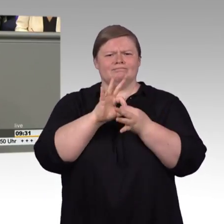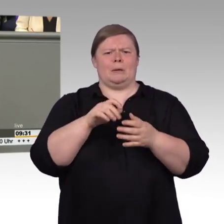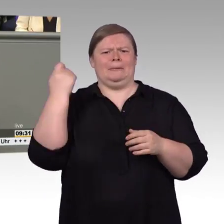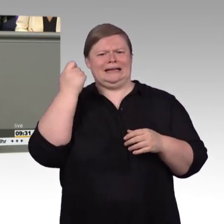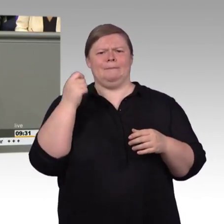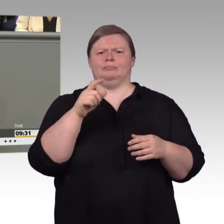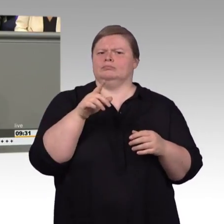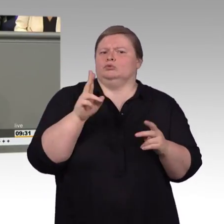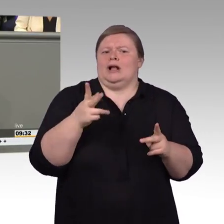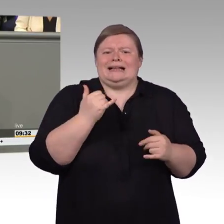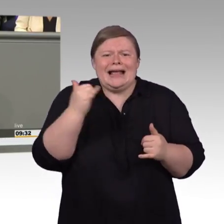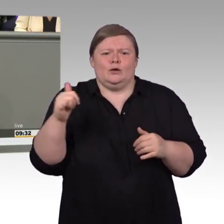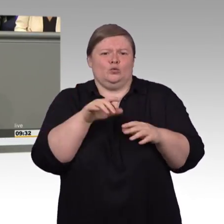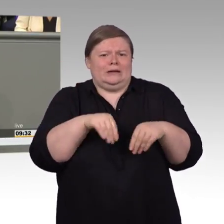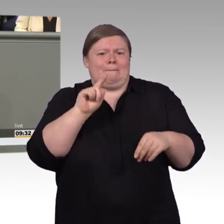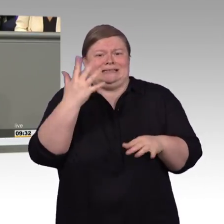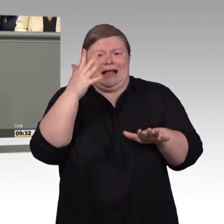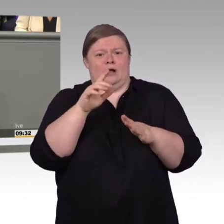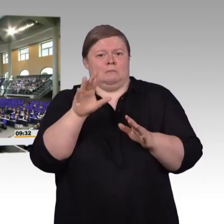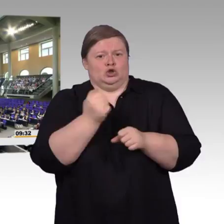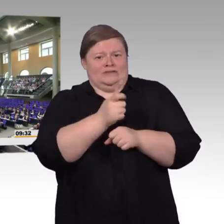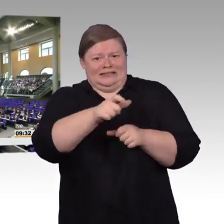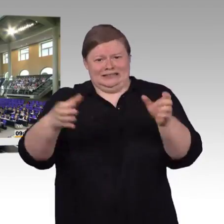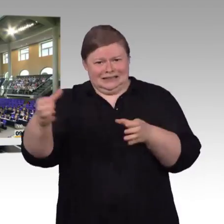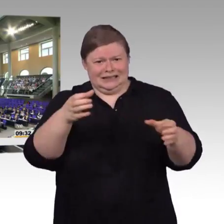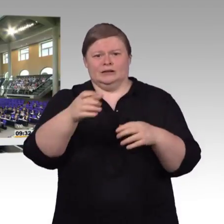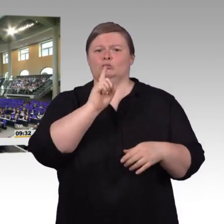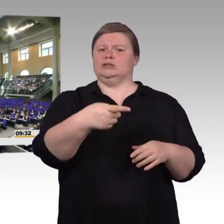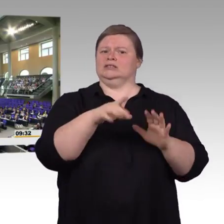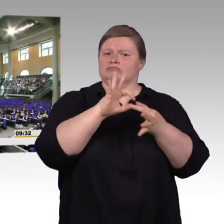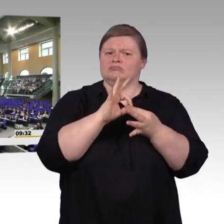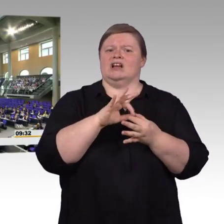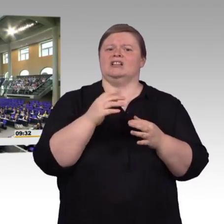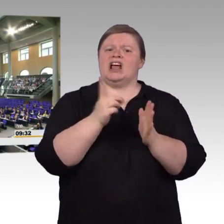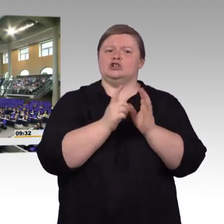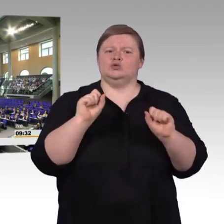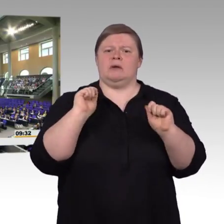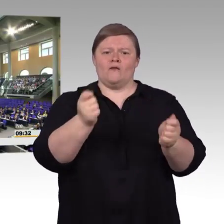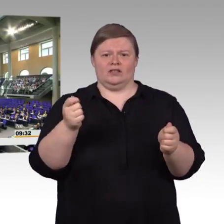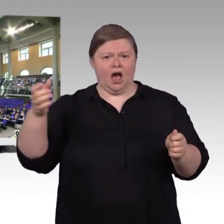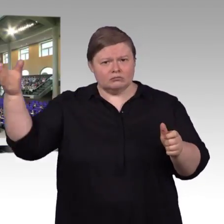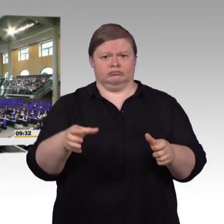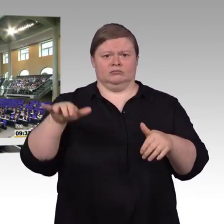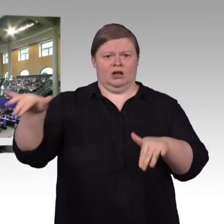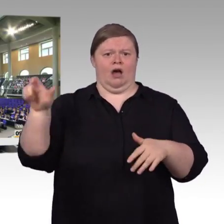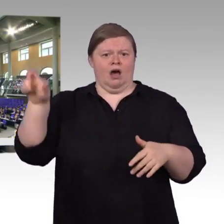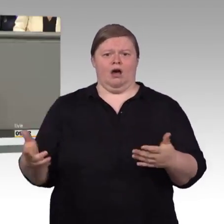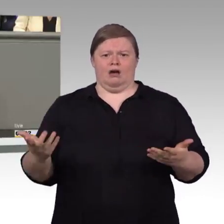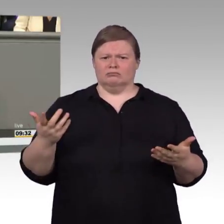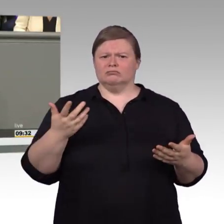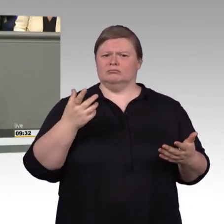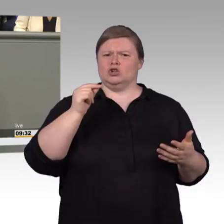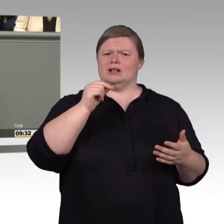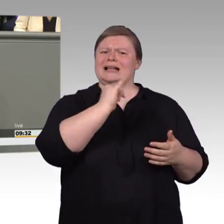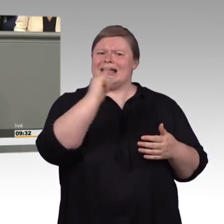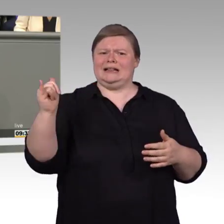für die Betroffenen darstellt. Vorschriften wie diese atmen noch den Geist der Zeit, als IT-Fachleute Großrechner mit